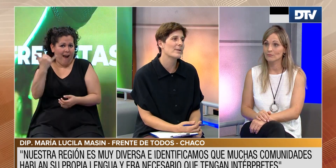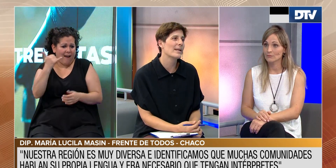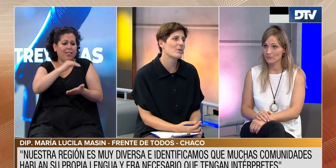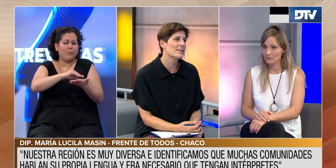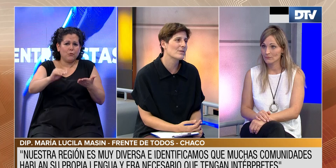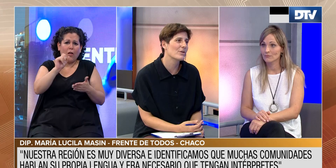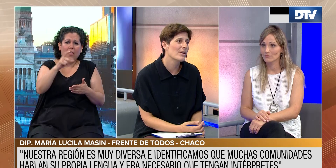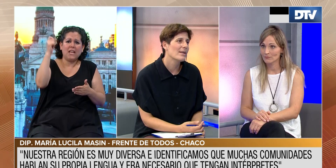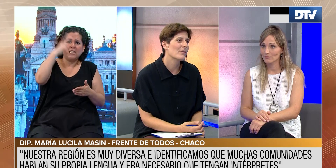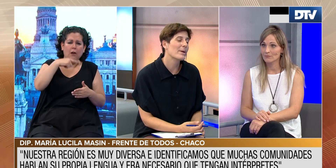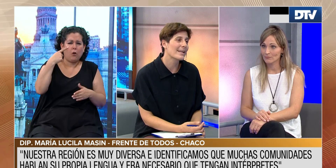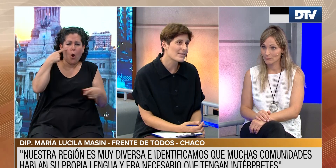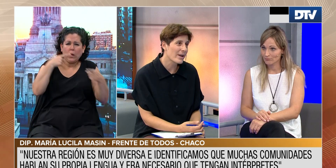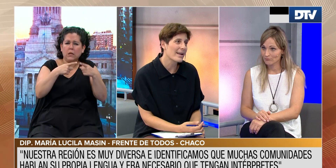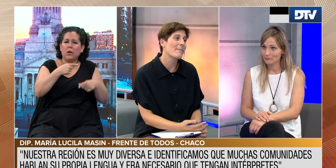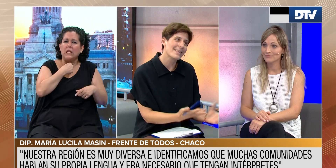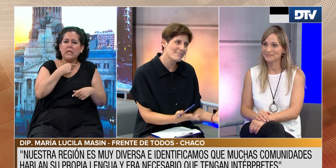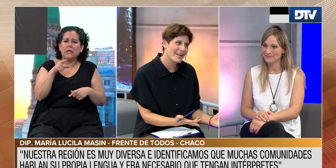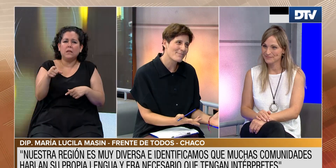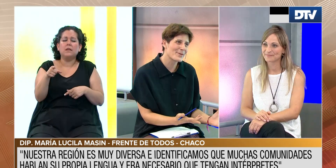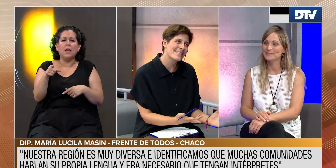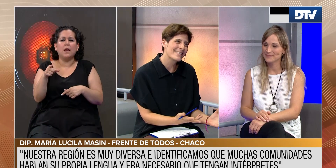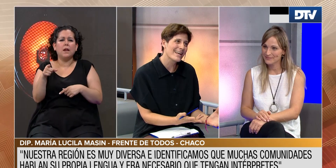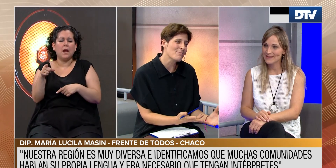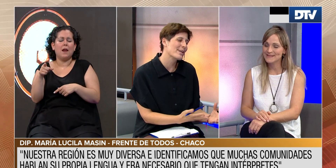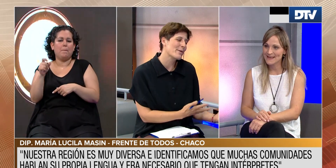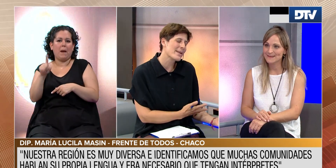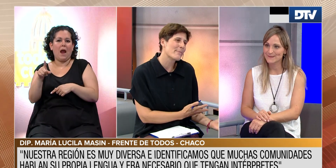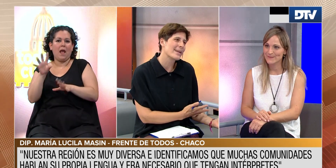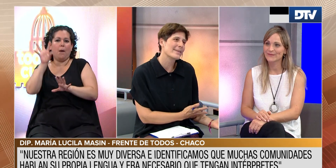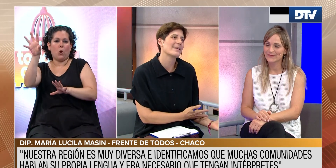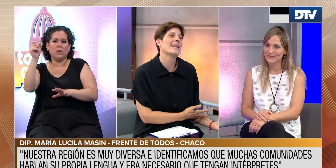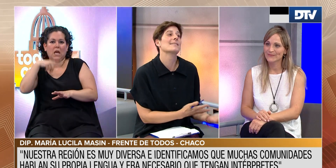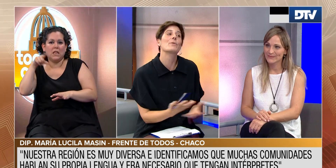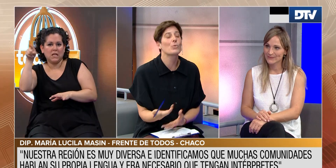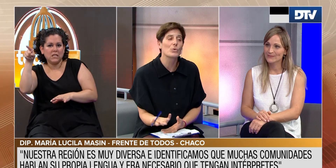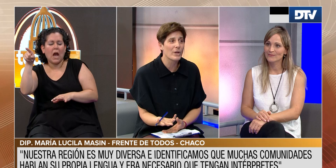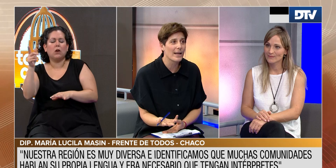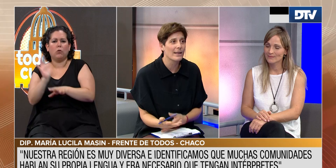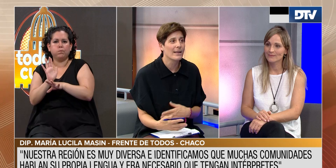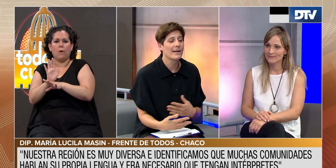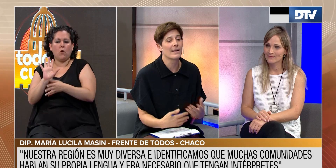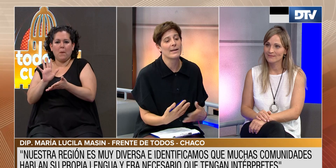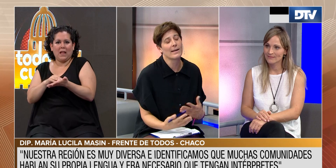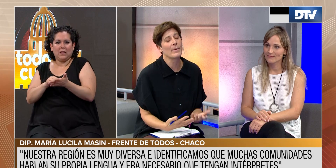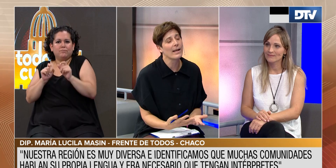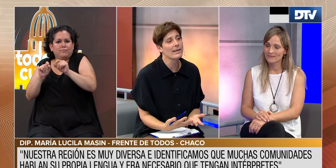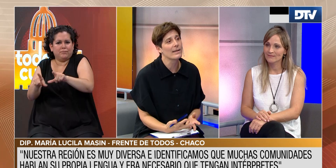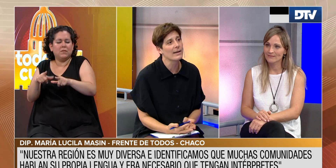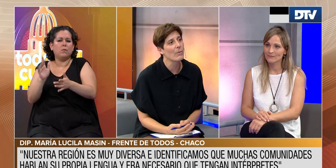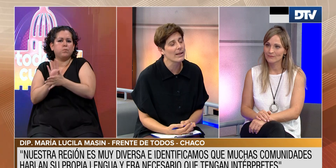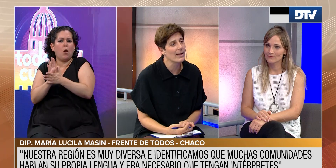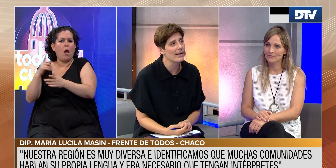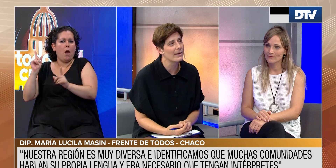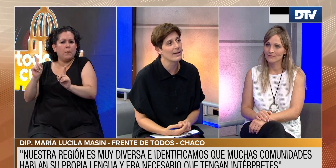la posibilidad de la aprobación de un parque nacional más para la provincia, porque también es parte del acervo cultural reparar